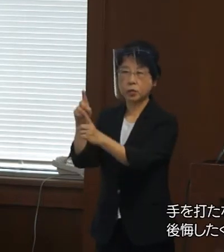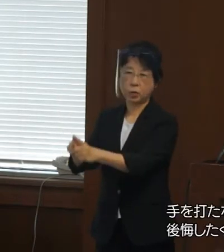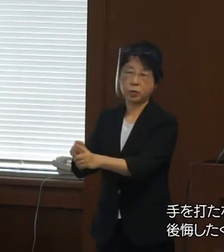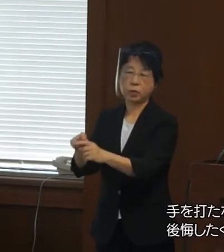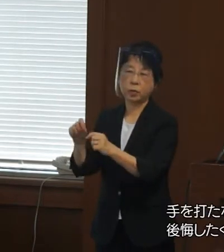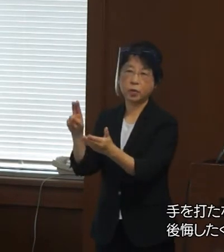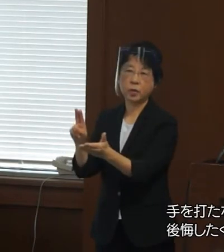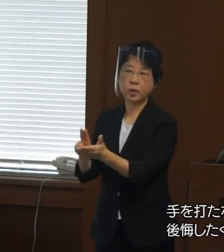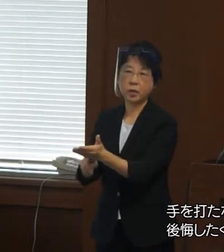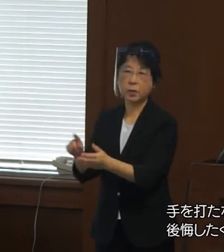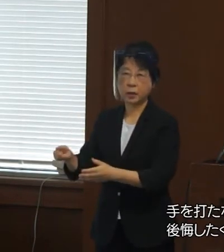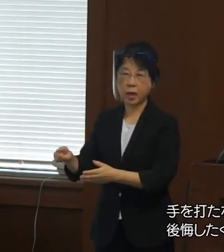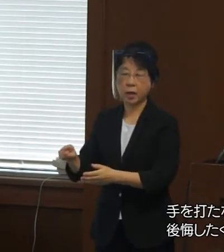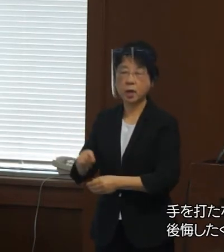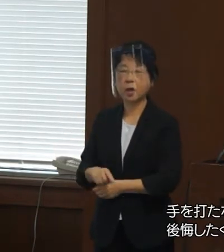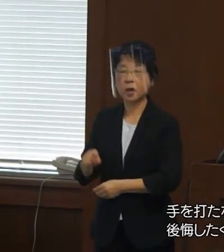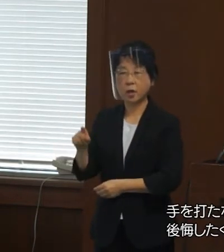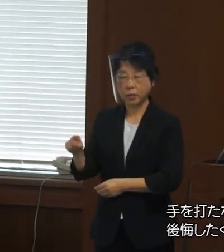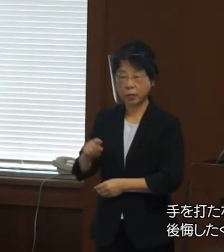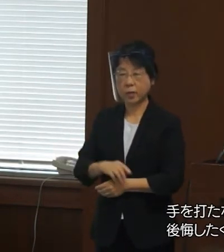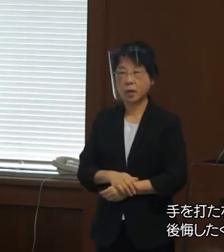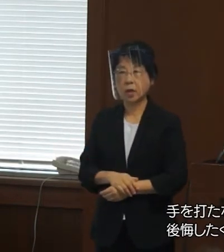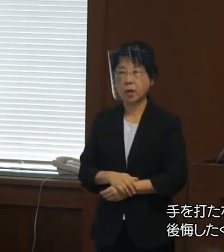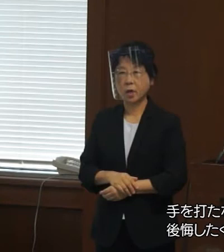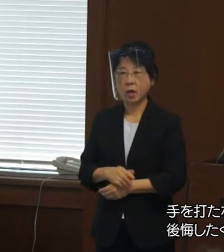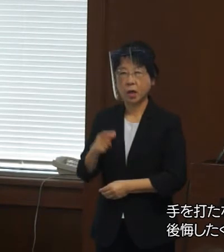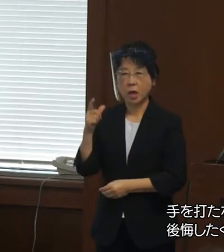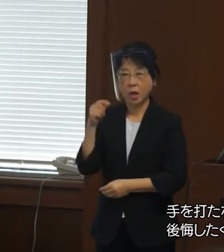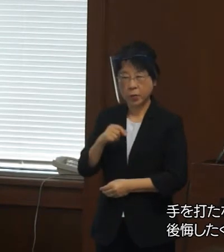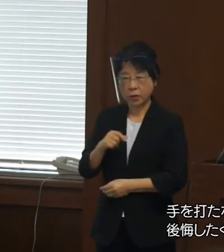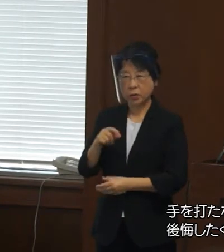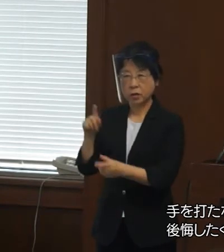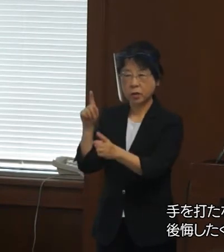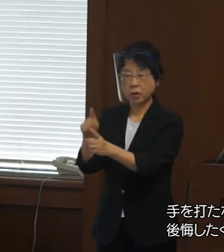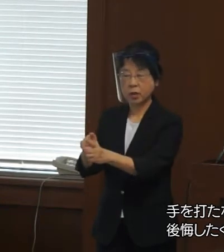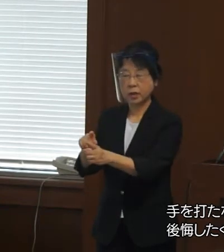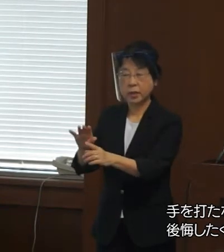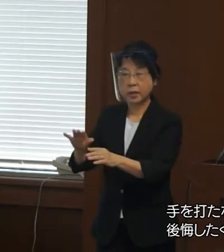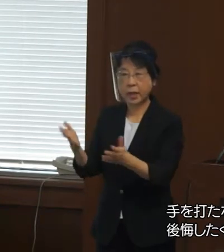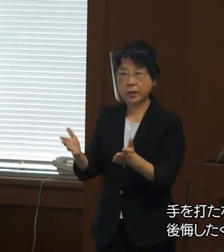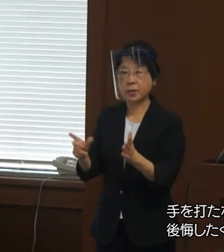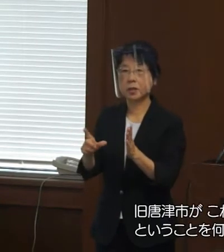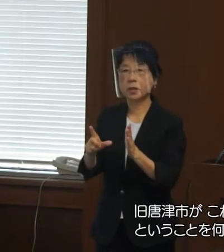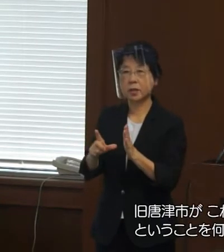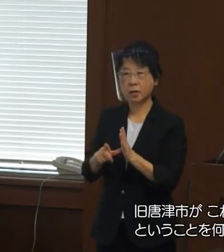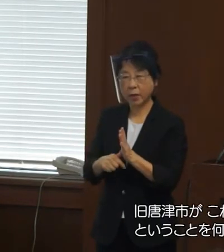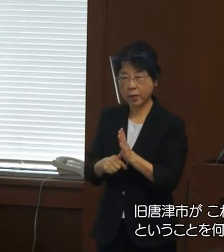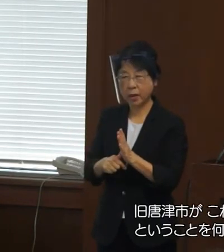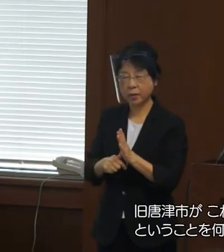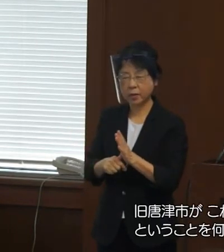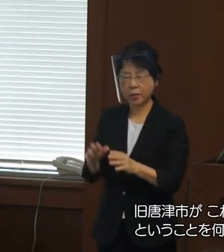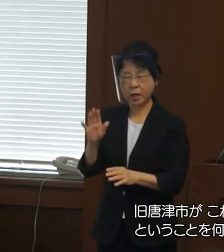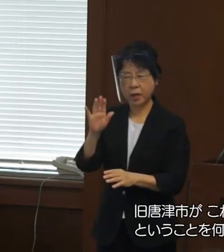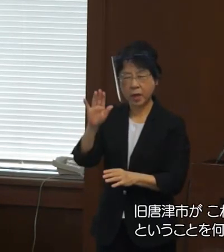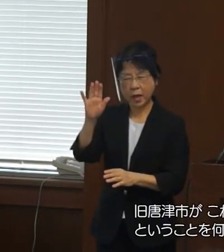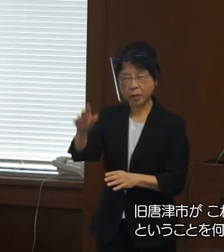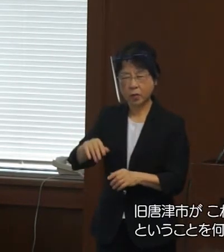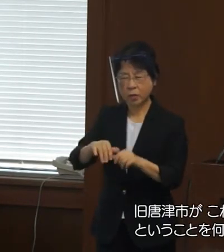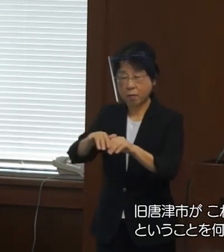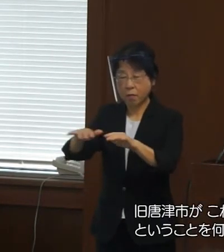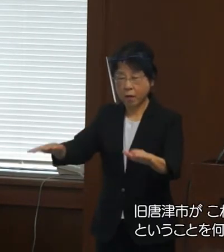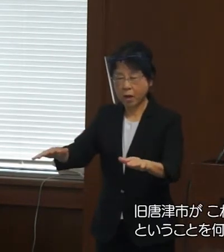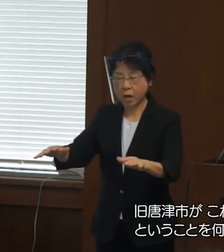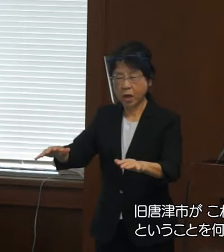手を打たなかったことで後悔したくなかったので、旧唐津市がこれ以上